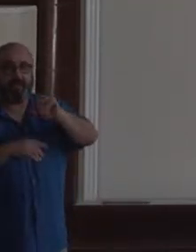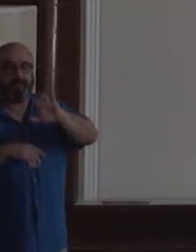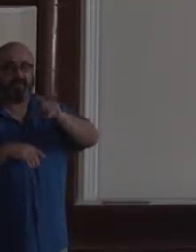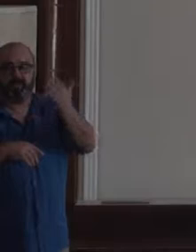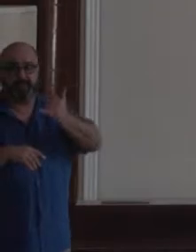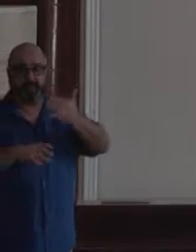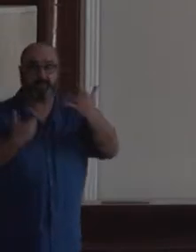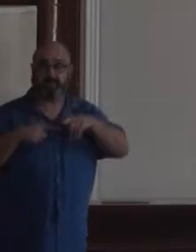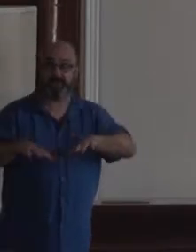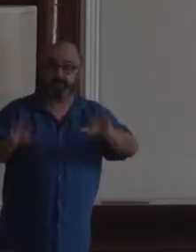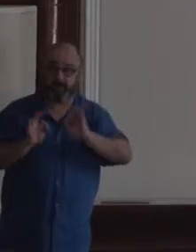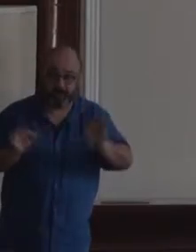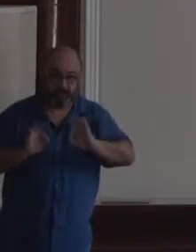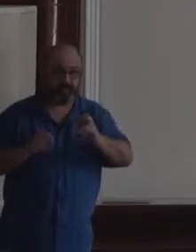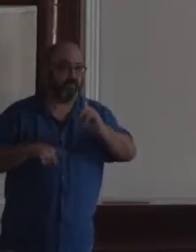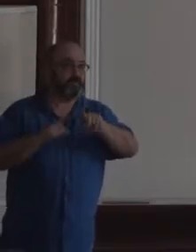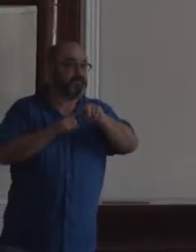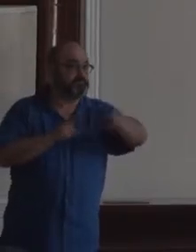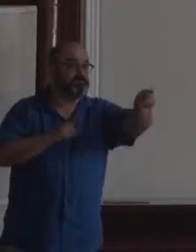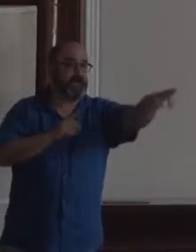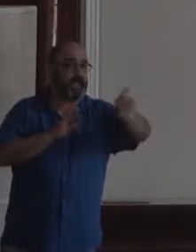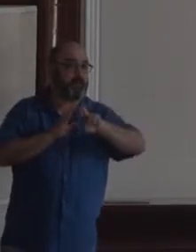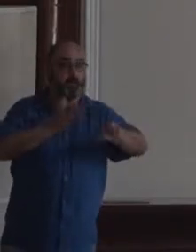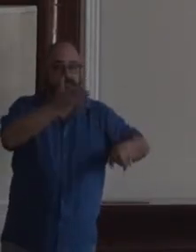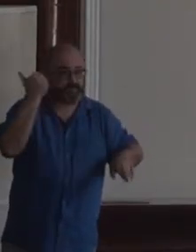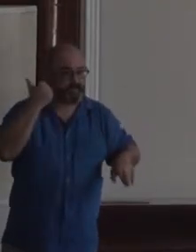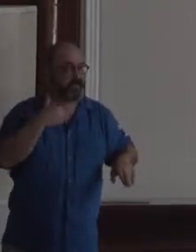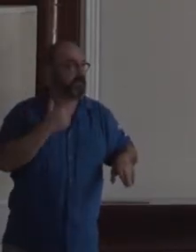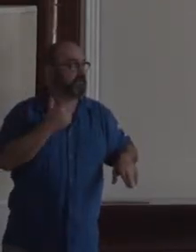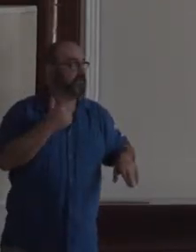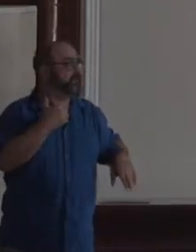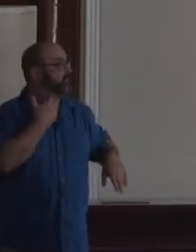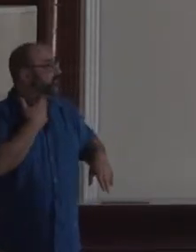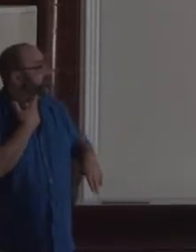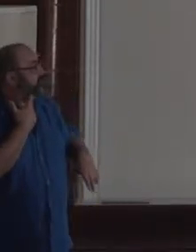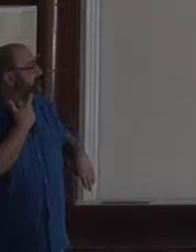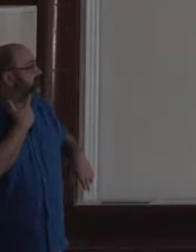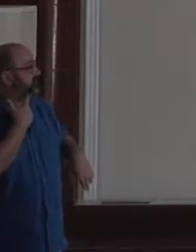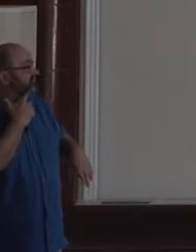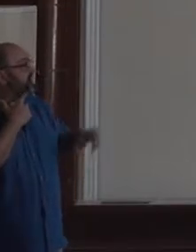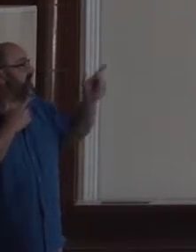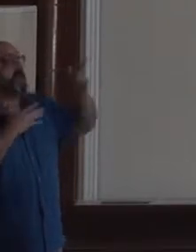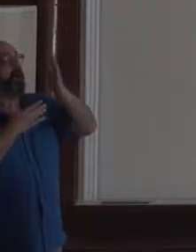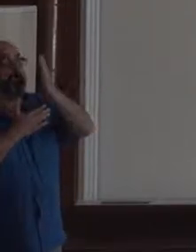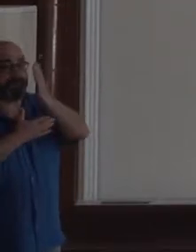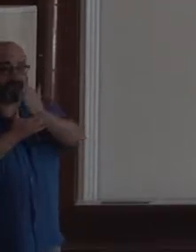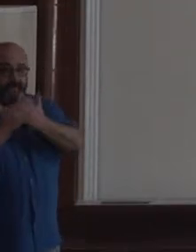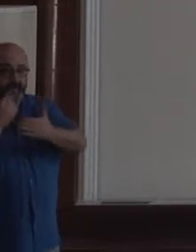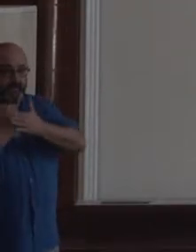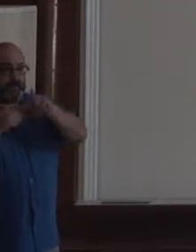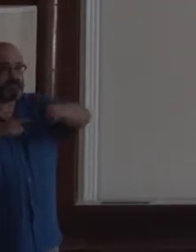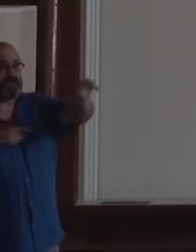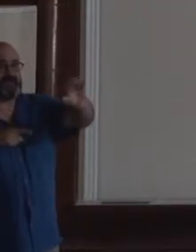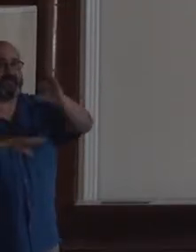parce que j'ai peut-être pas de réseau, parce que je contrôle pas forcément la réponse qu'elle va me donner. Donc j'ai envie de remplacer la vraie